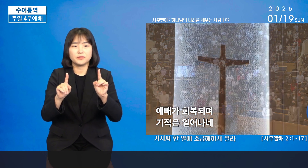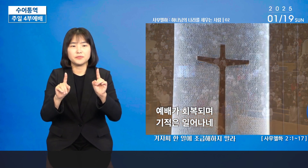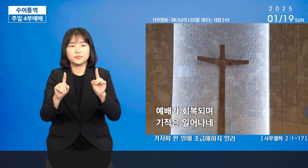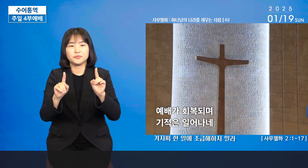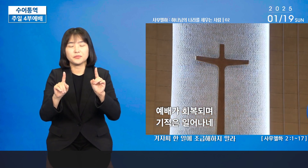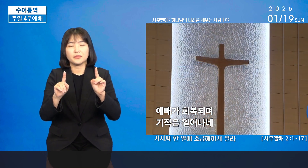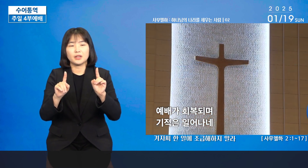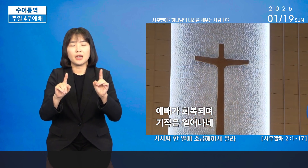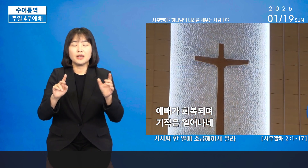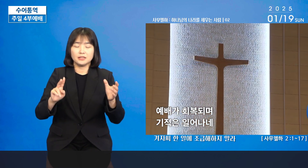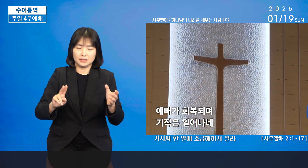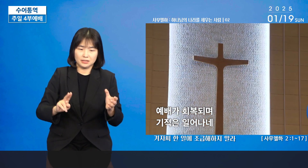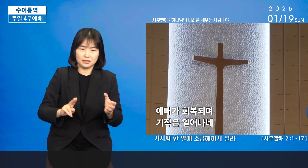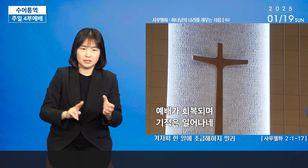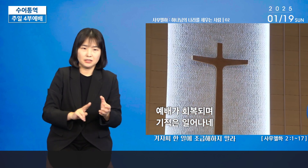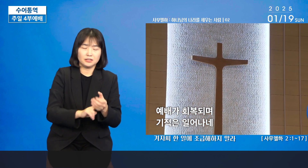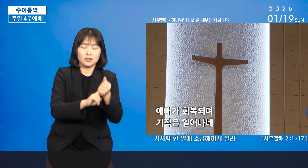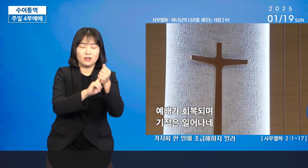기적은